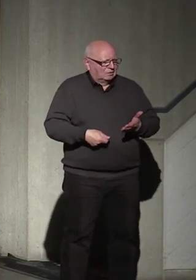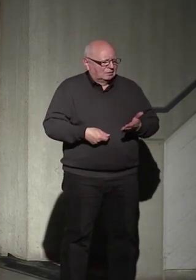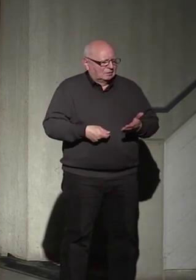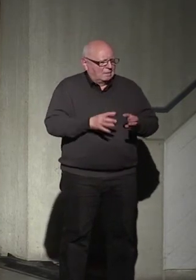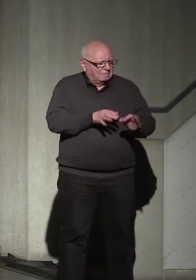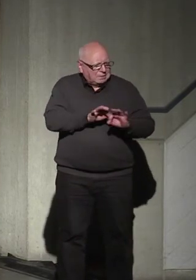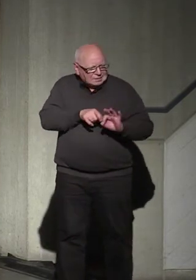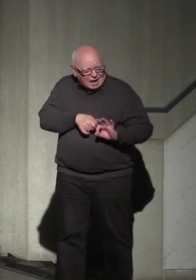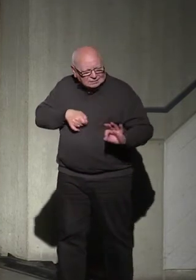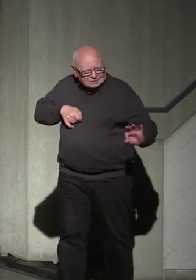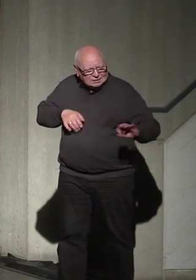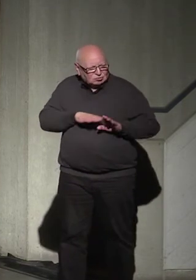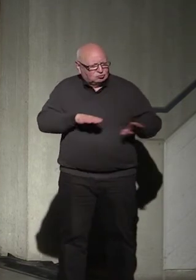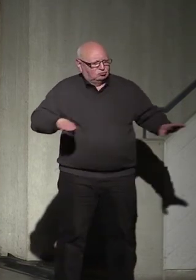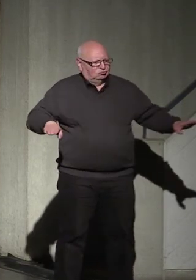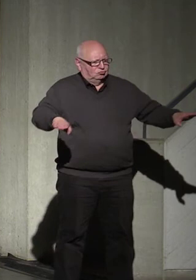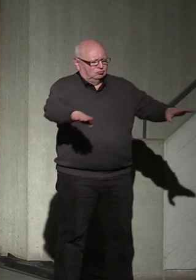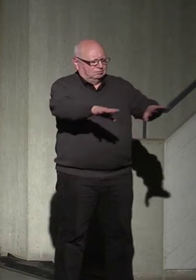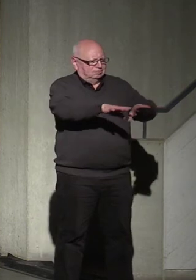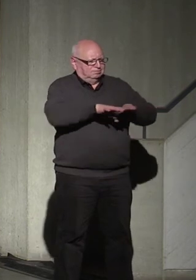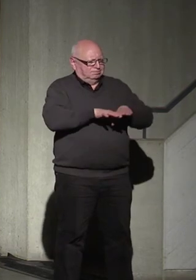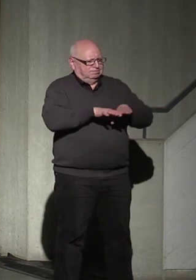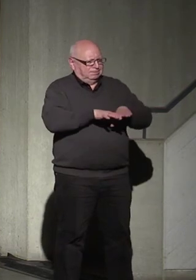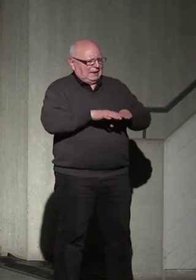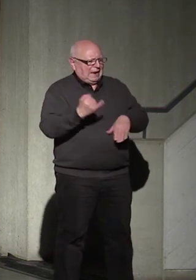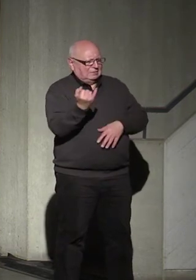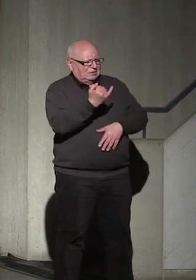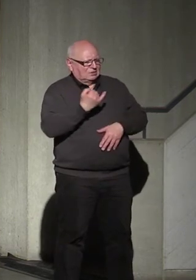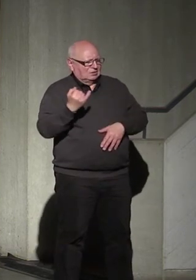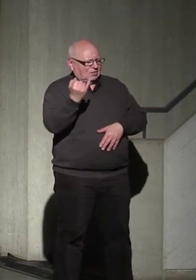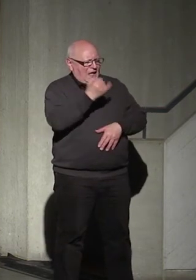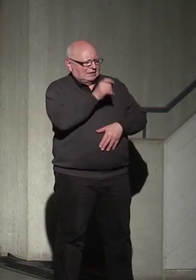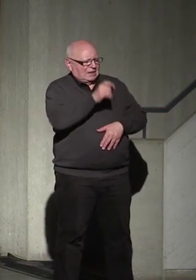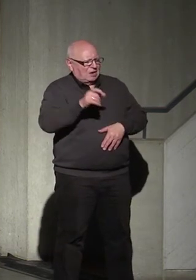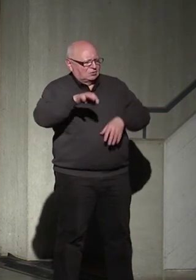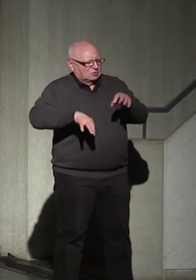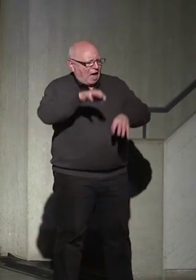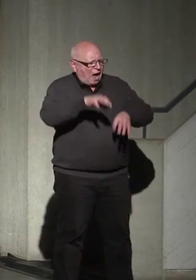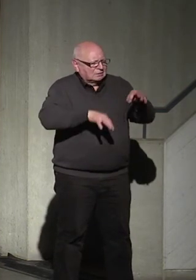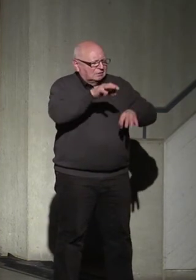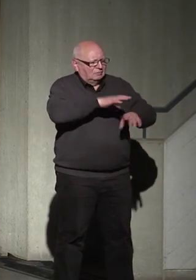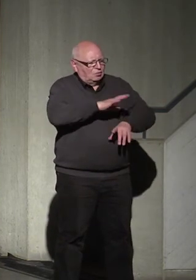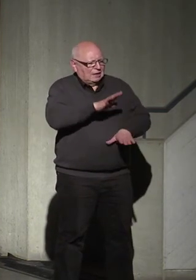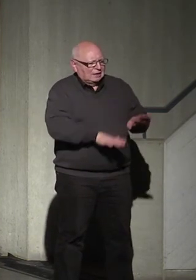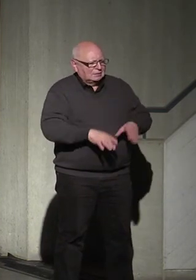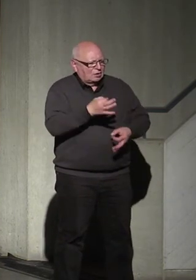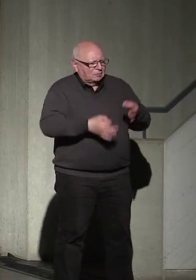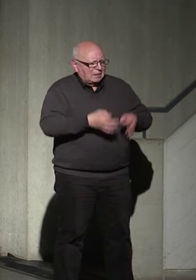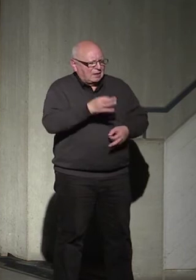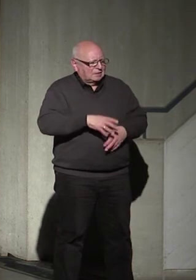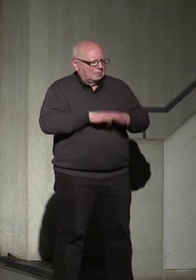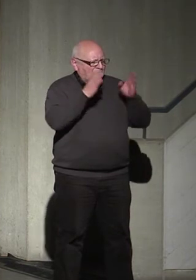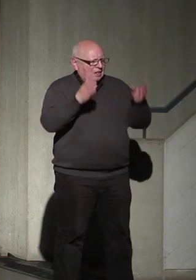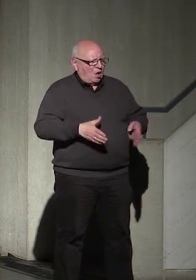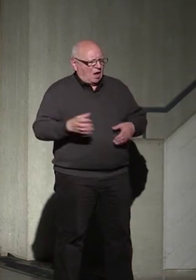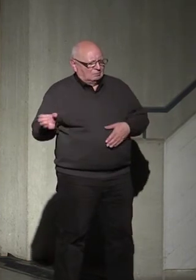und legten auf den Grünflächen gemeinsam mit vielen Unterstützern einen internationalen Generationengarten mit Buhlfeld, Kinderspielplatz und Pavillon an.